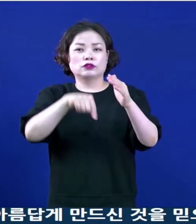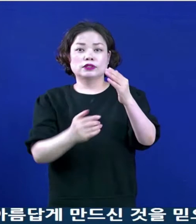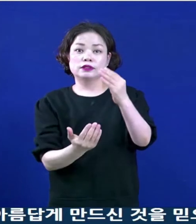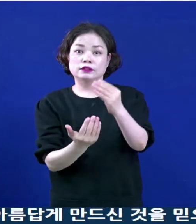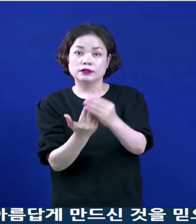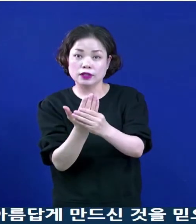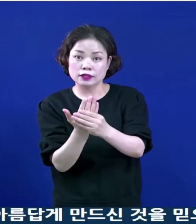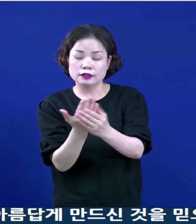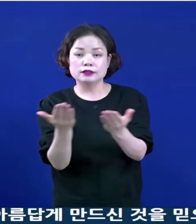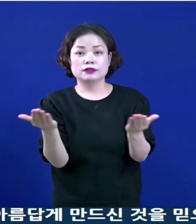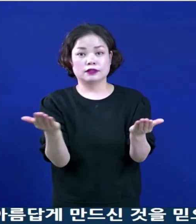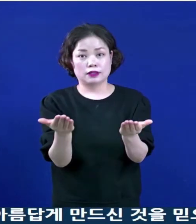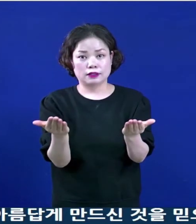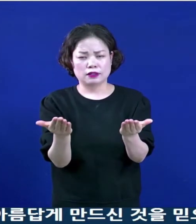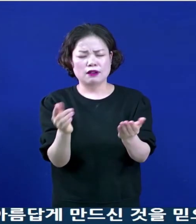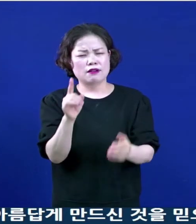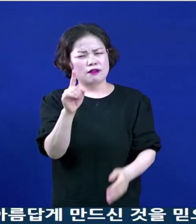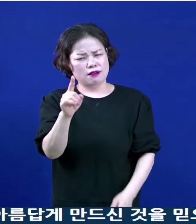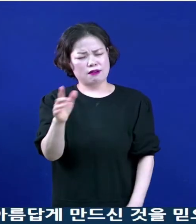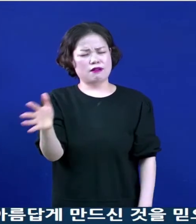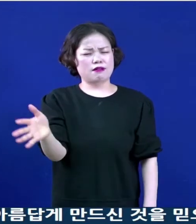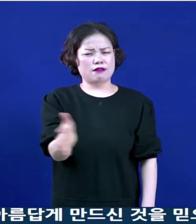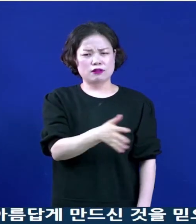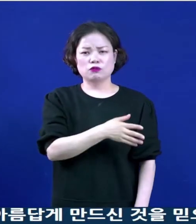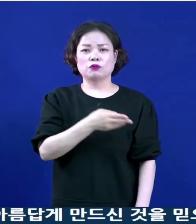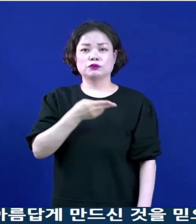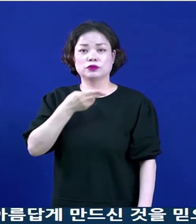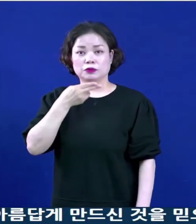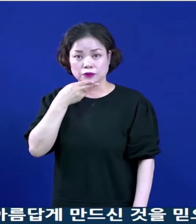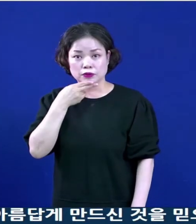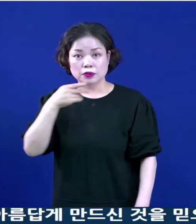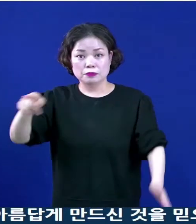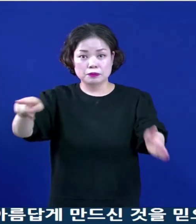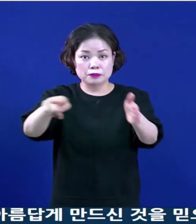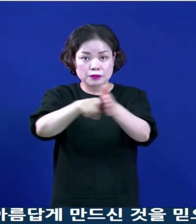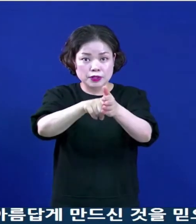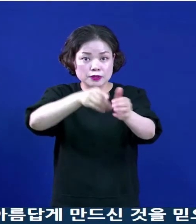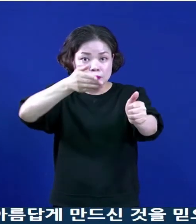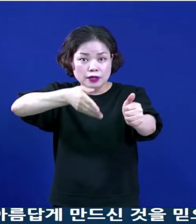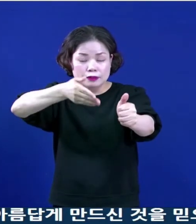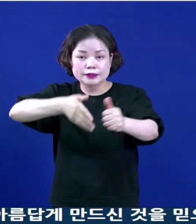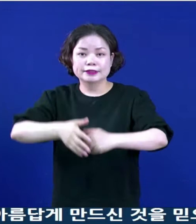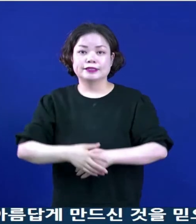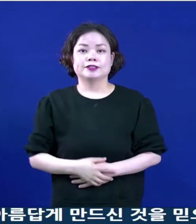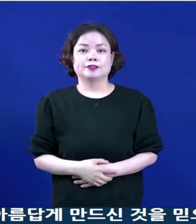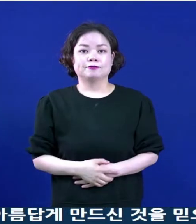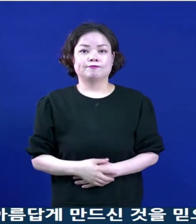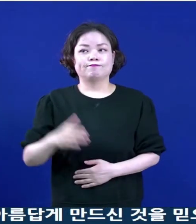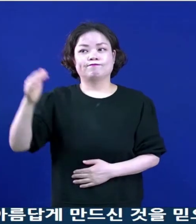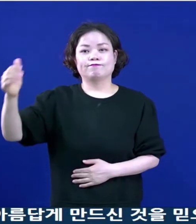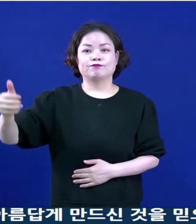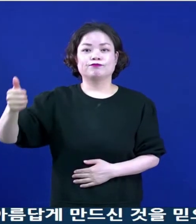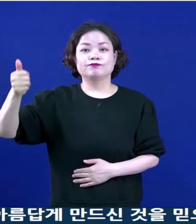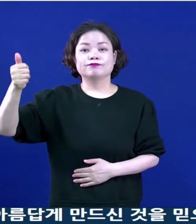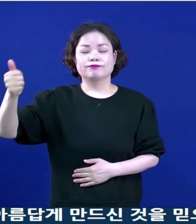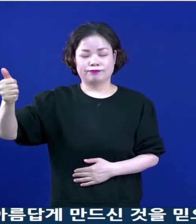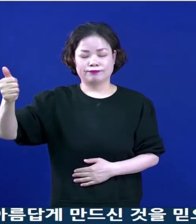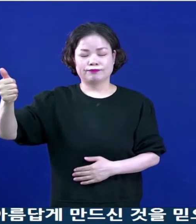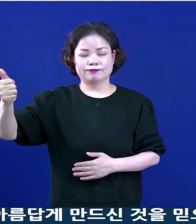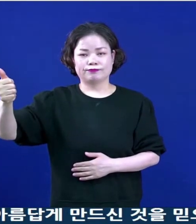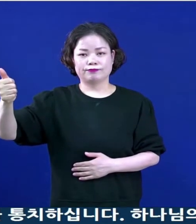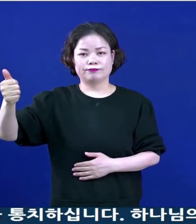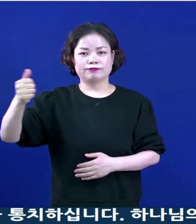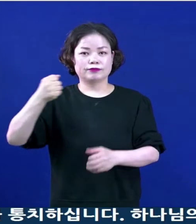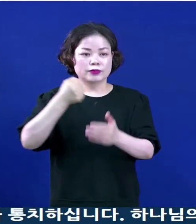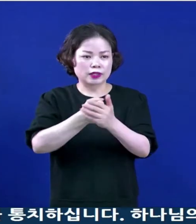수 있는 일은 하나도 없다라고 하는 사실을 믿으시기 바랍니다. 하나님께서 정하신